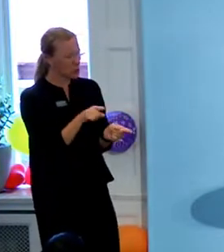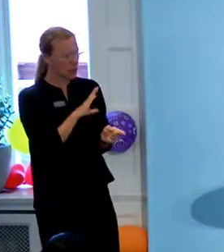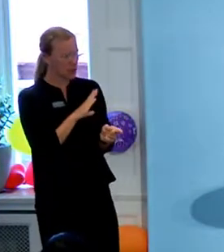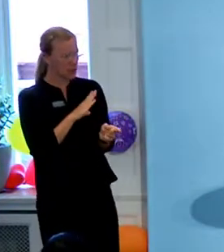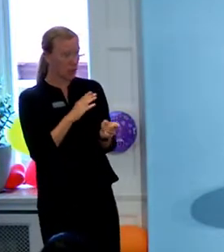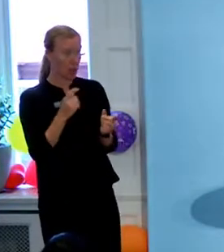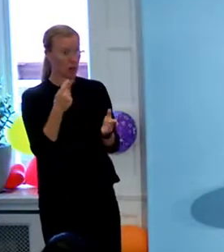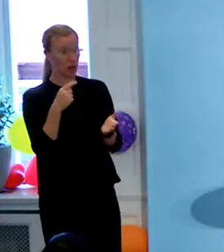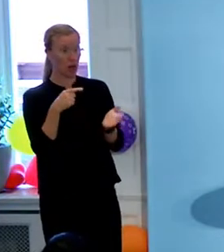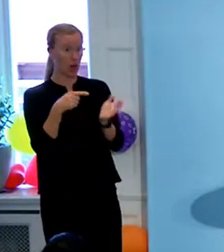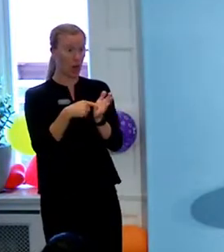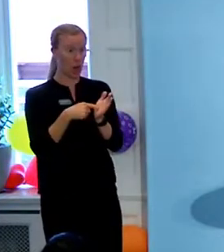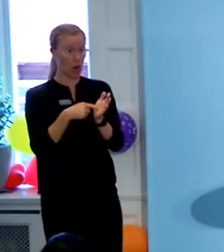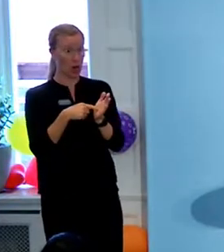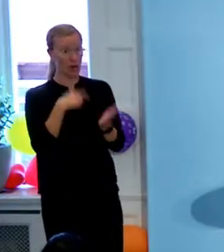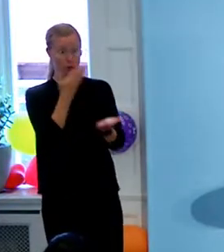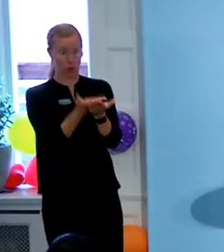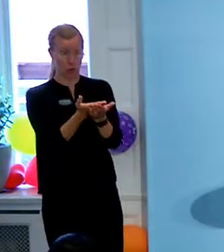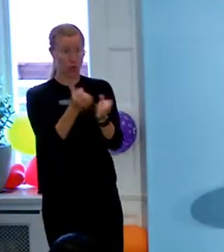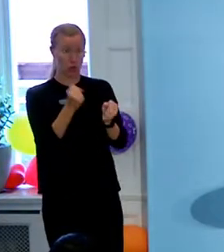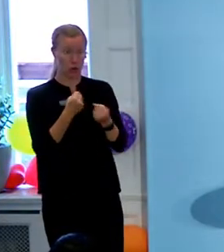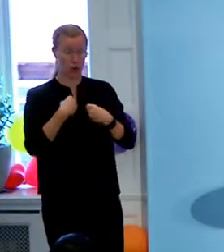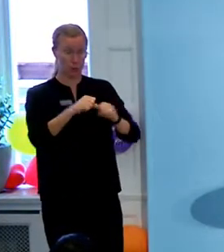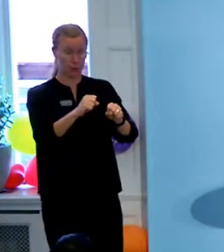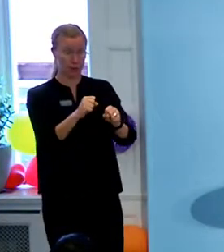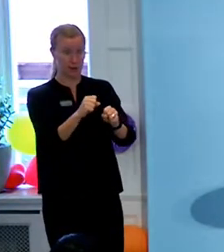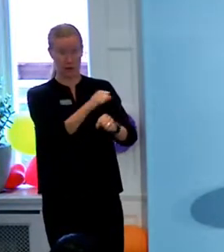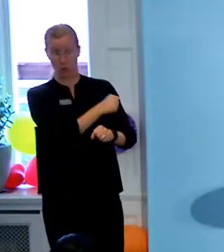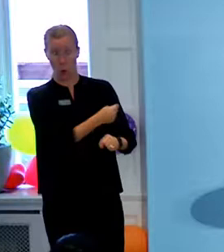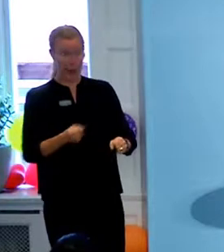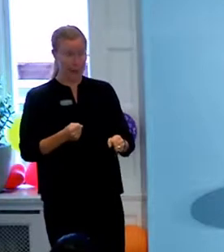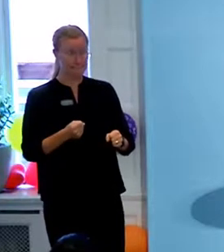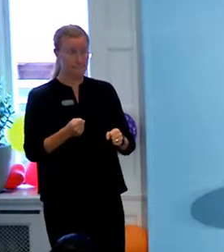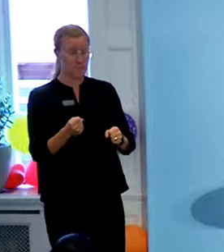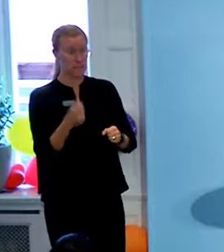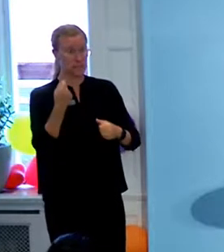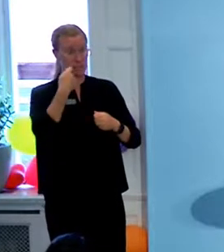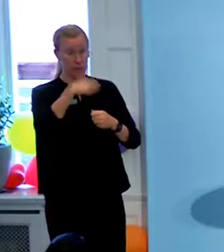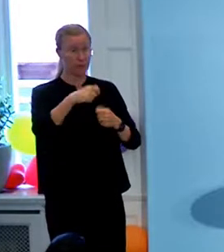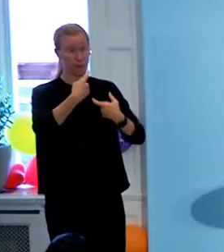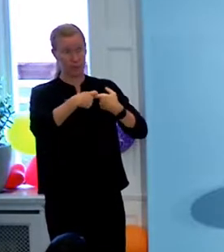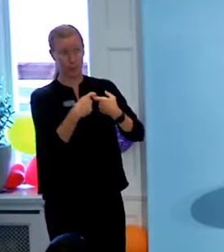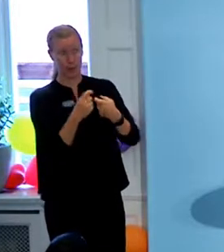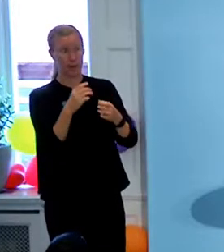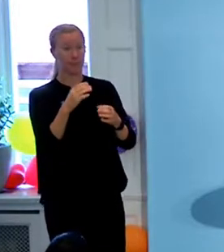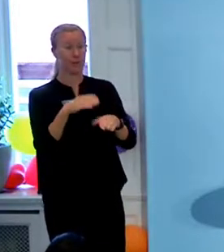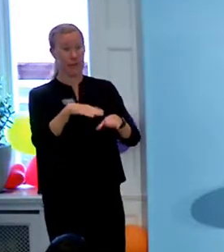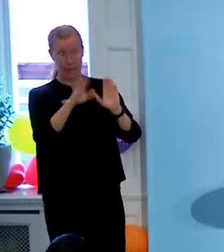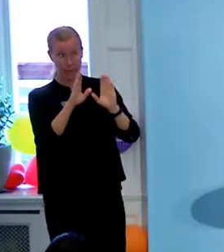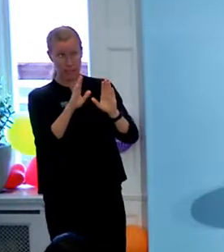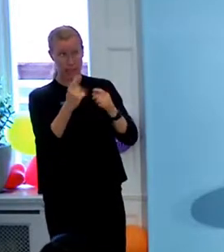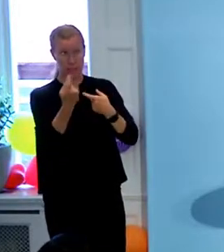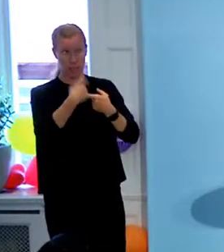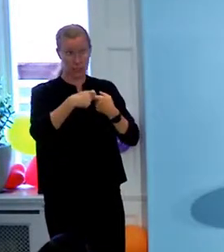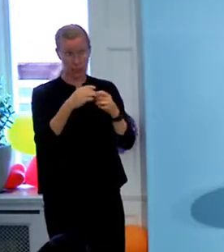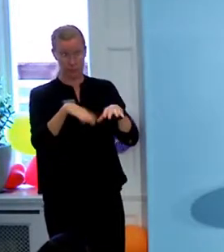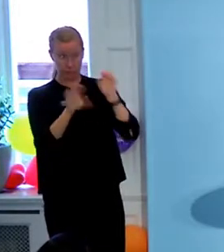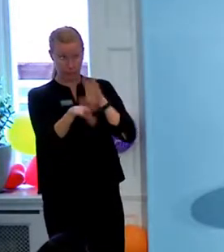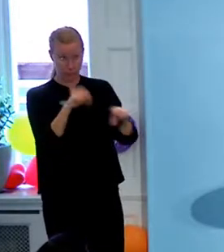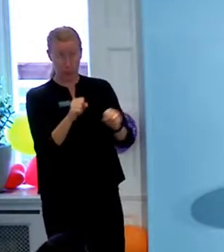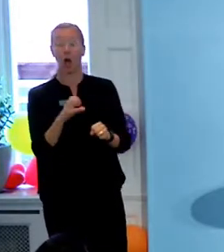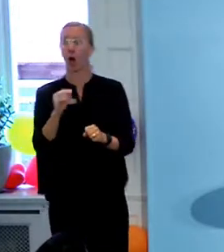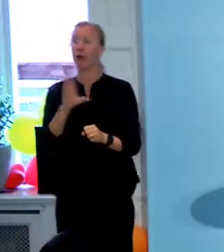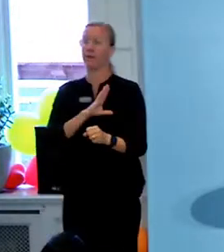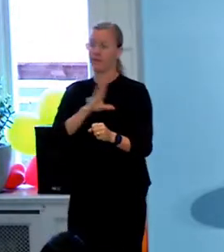gå igenom att man skärper straffen för hedersrelaterat våld? Det finns ju ett sådant förslag. Ja, men det finns en utredning som